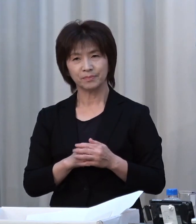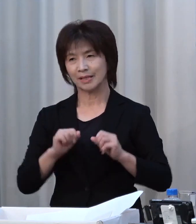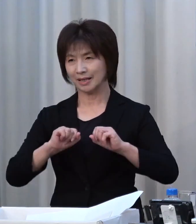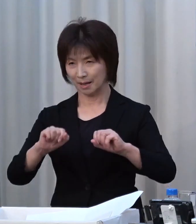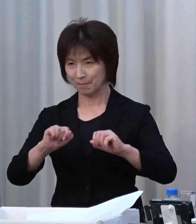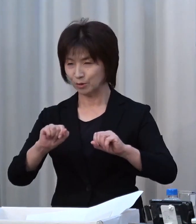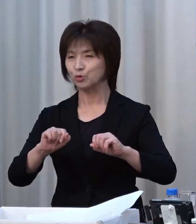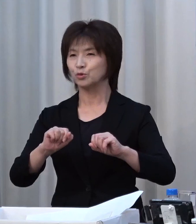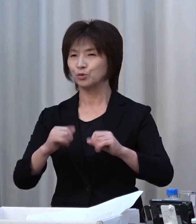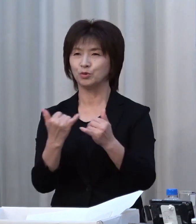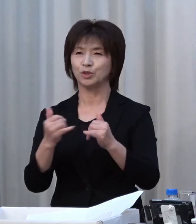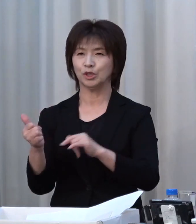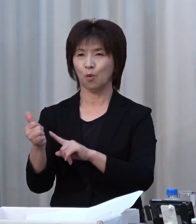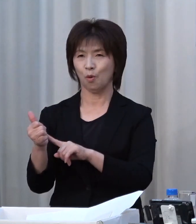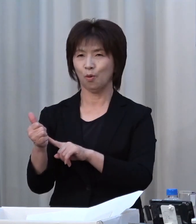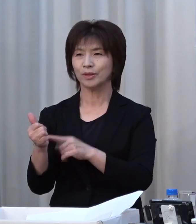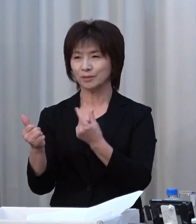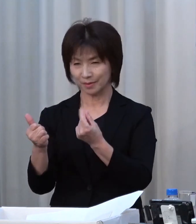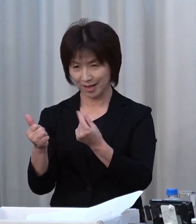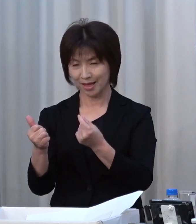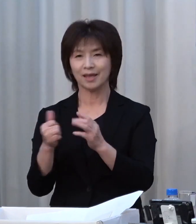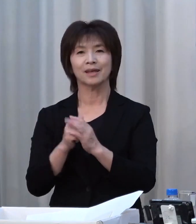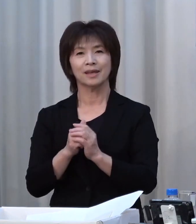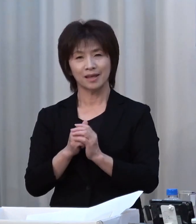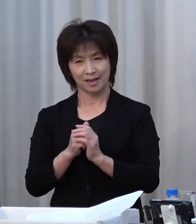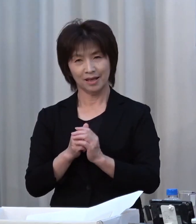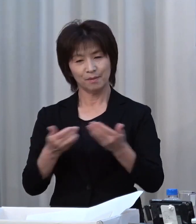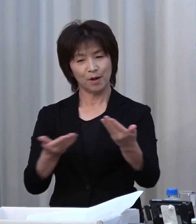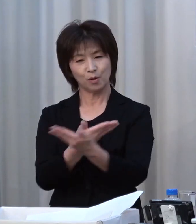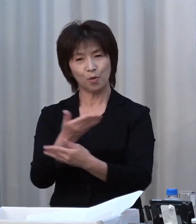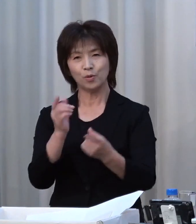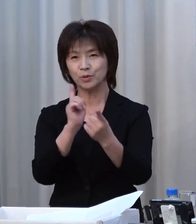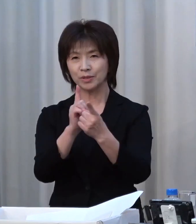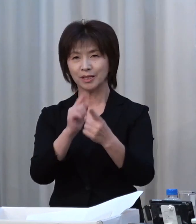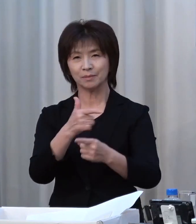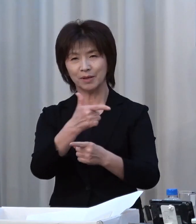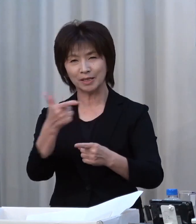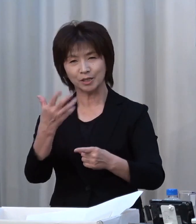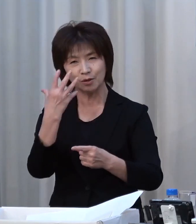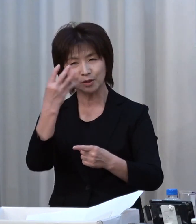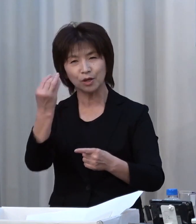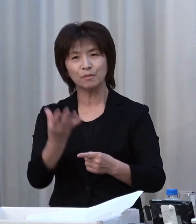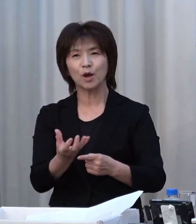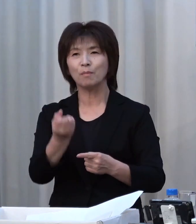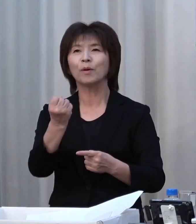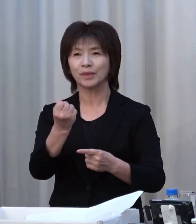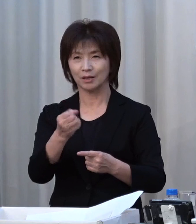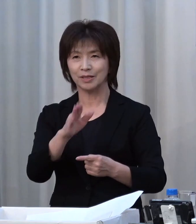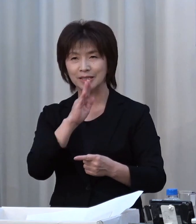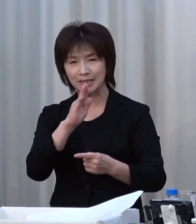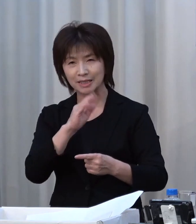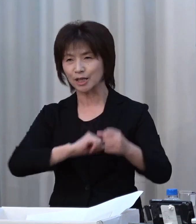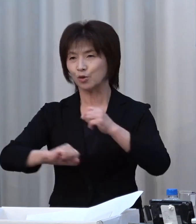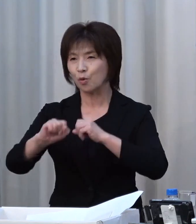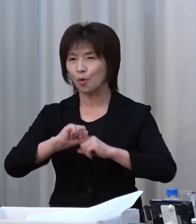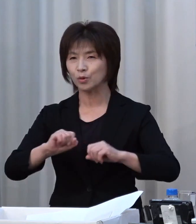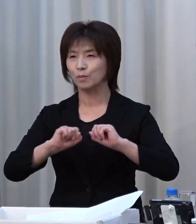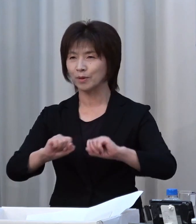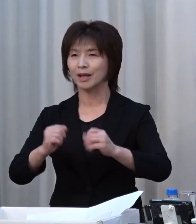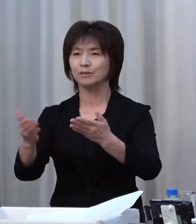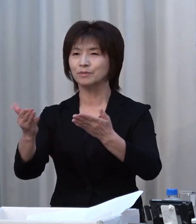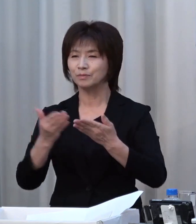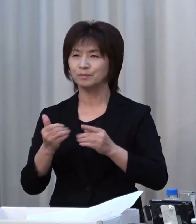頑張る方でございますよね。それで交流に対しても非常に興味を持っているというか、実際に行動にも移しても